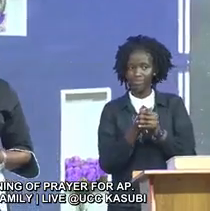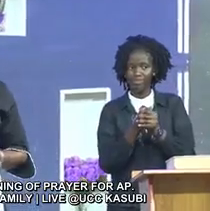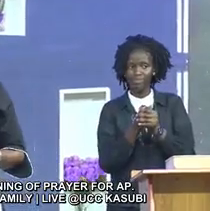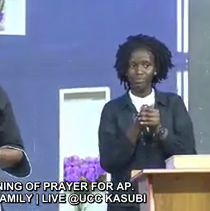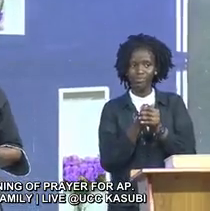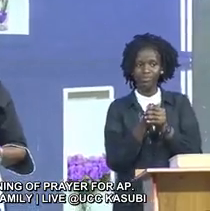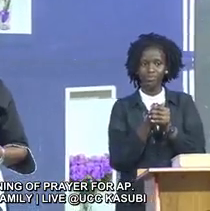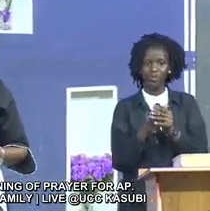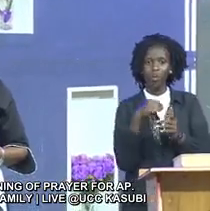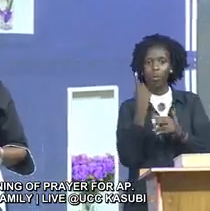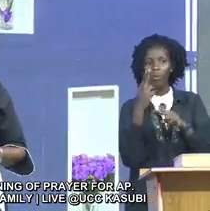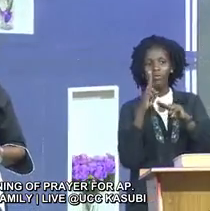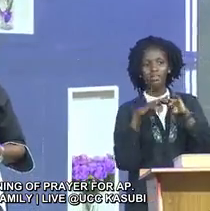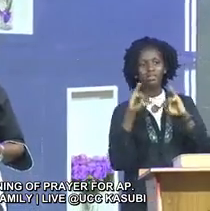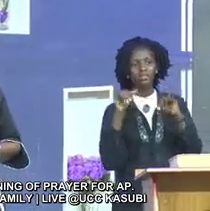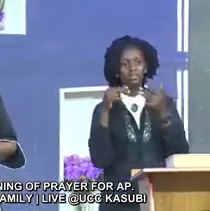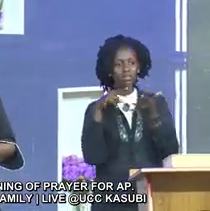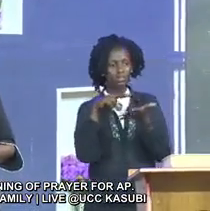Watide imirida